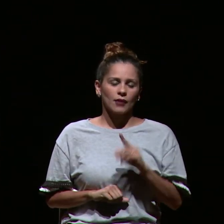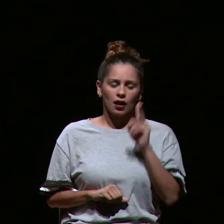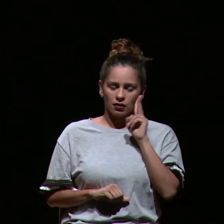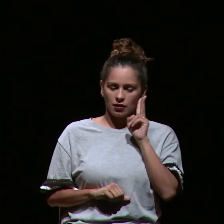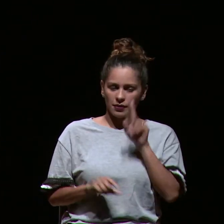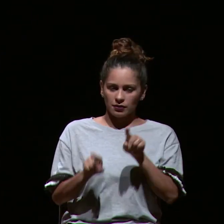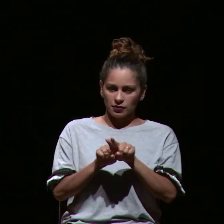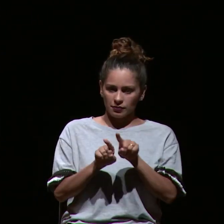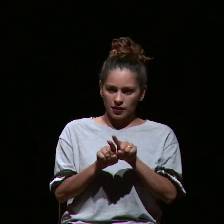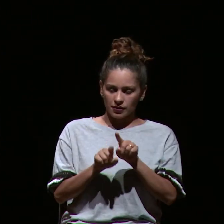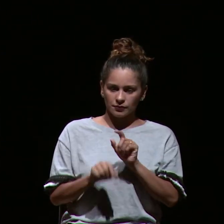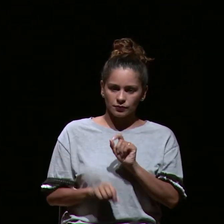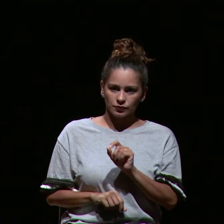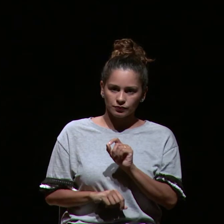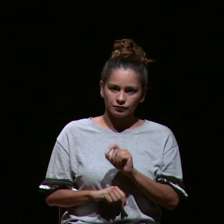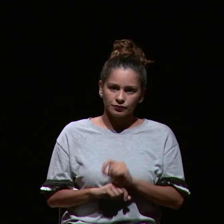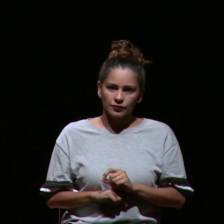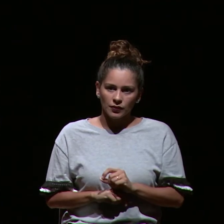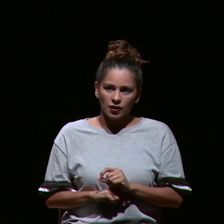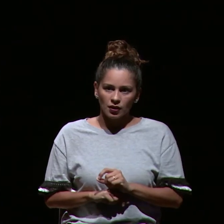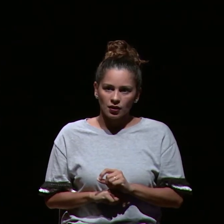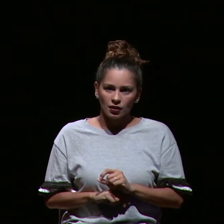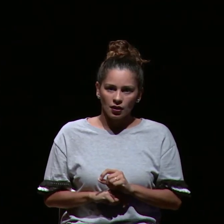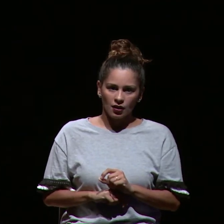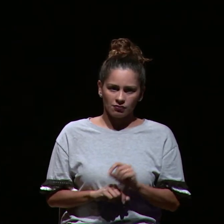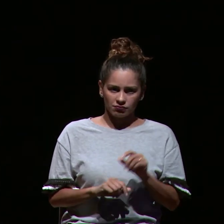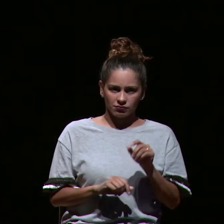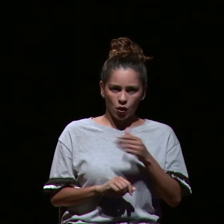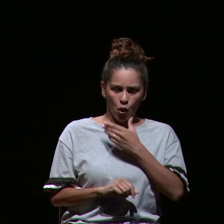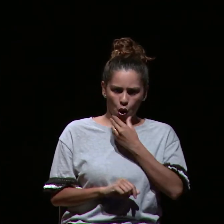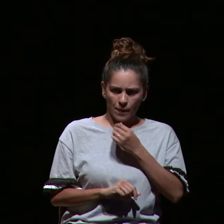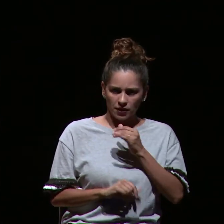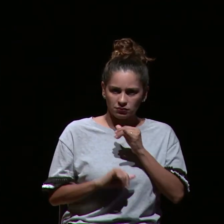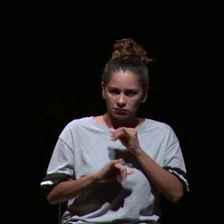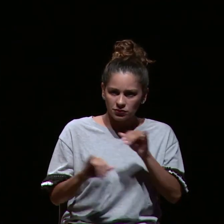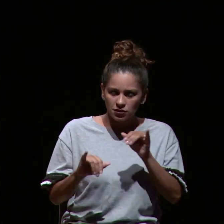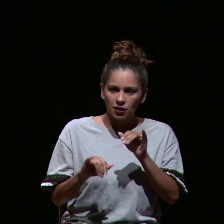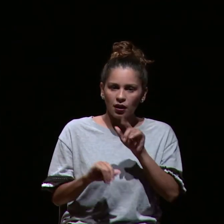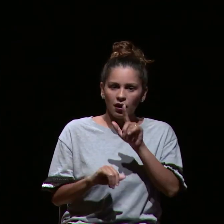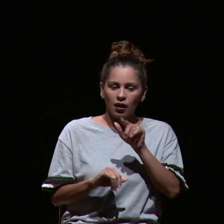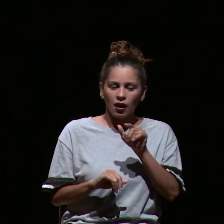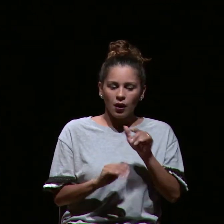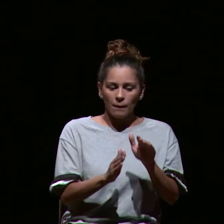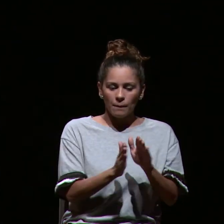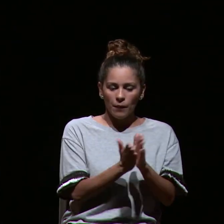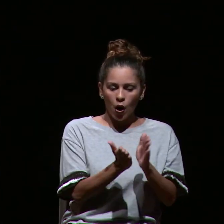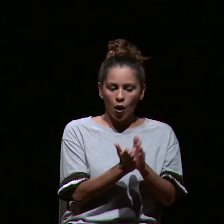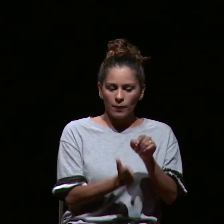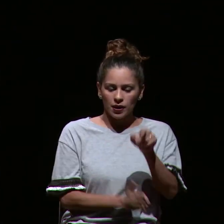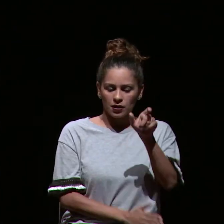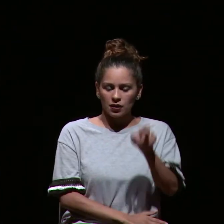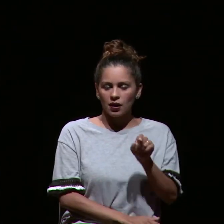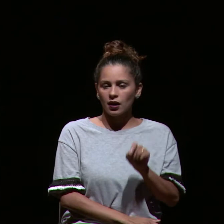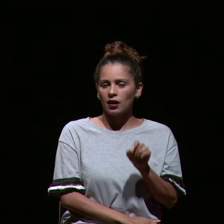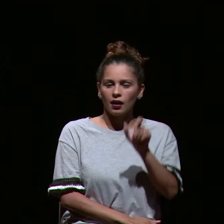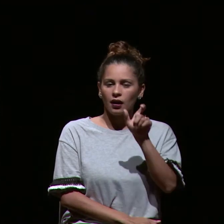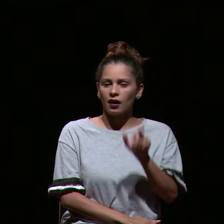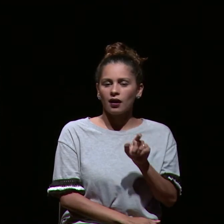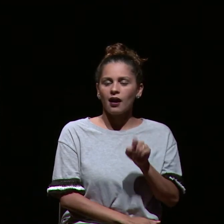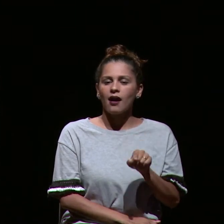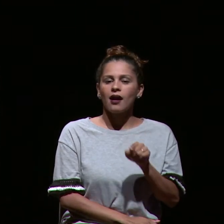João Rufino, quando ele diz que o pobre é aquele cujo desejo é subversivo, o desejo pode